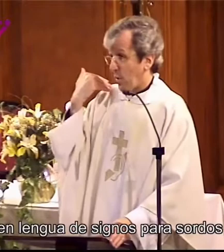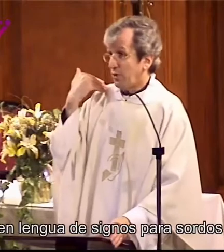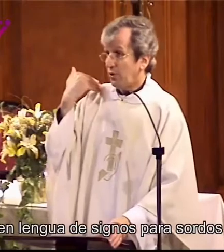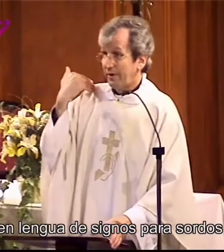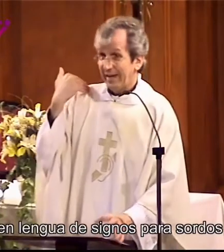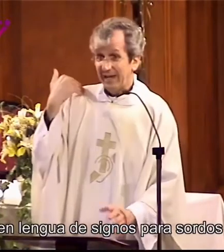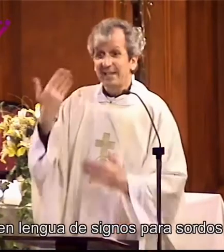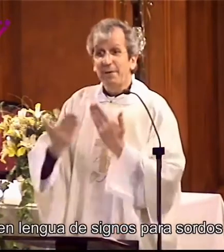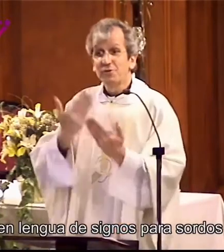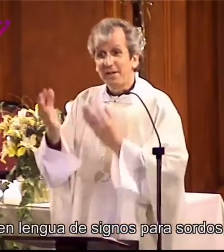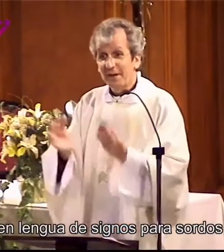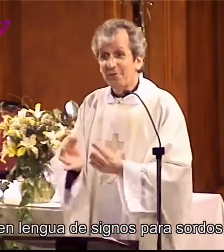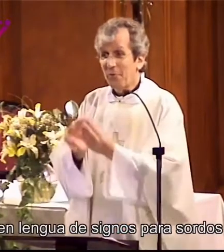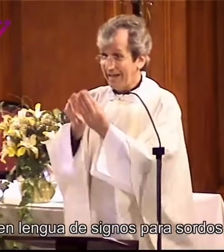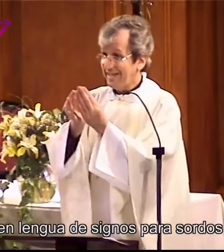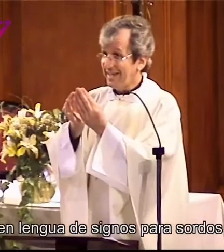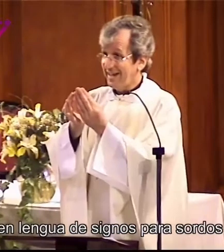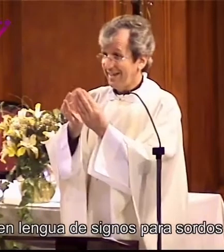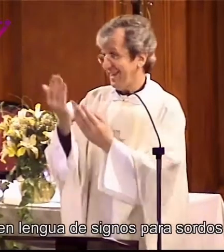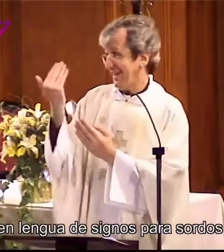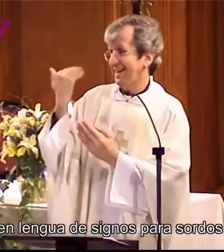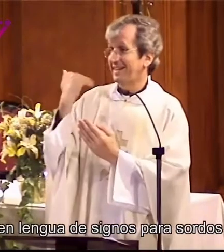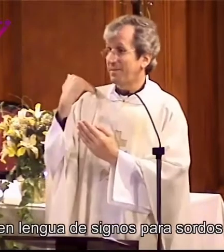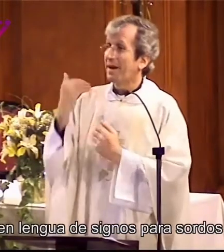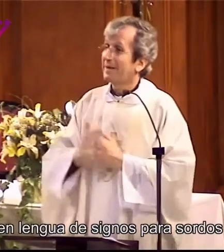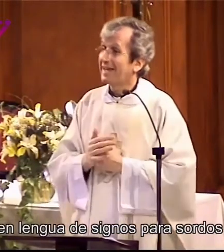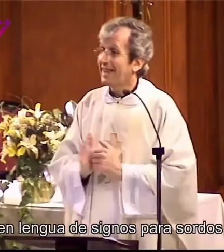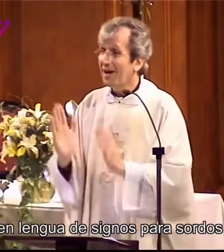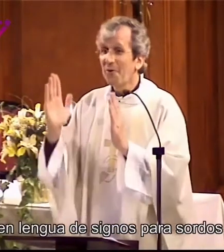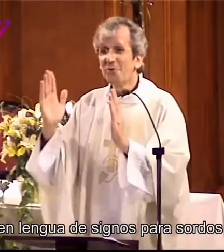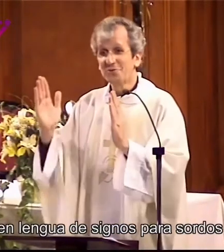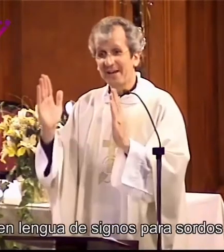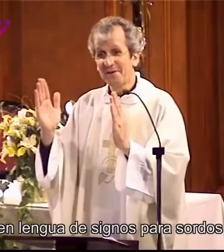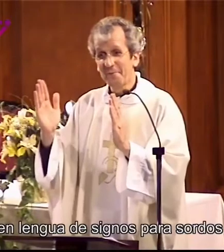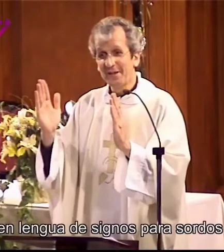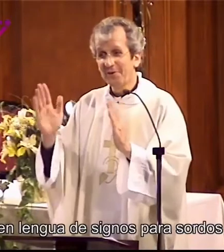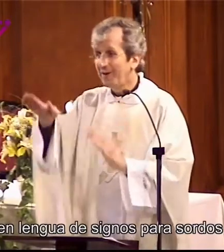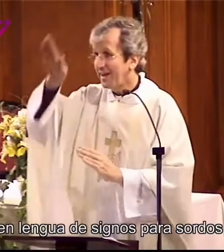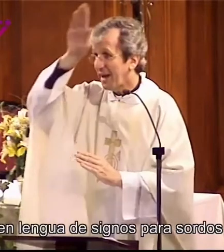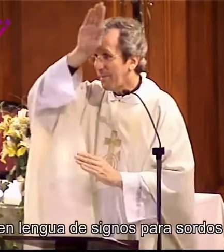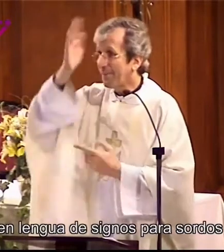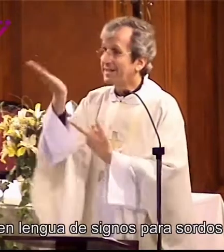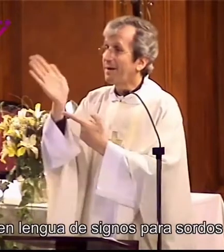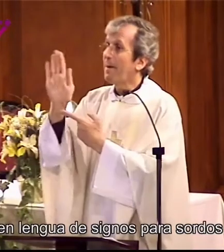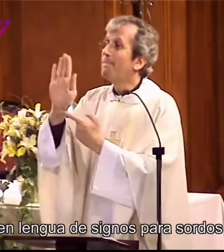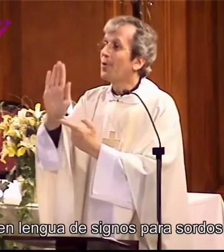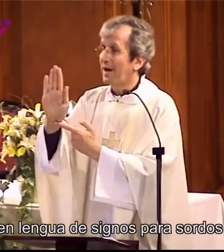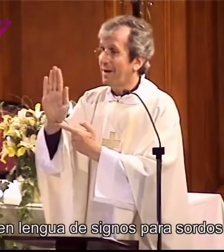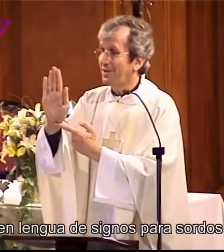Cuando estábamos celebrando la Eucaristía la semana pasada, justo en aquel momento, el Papa estaba proclamando